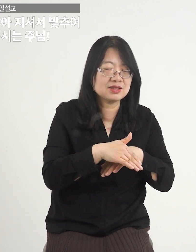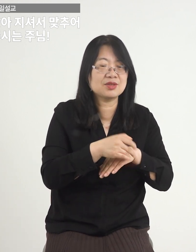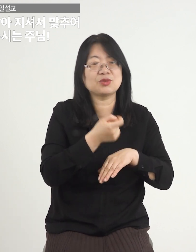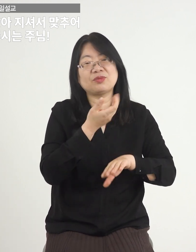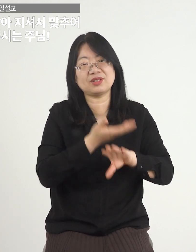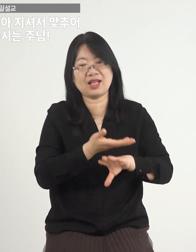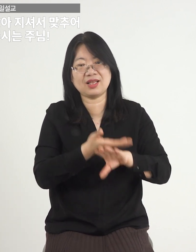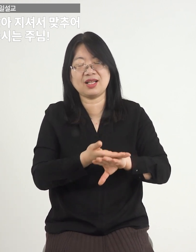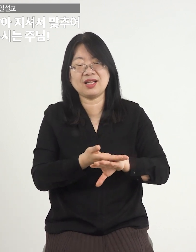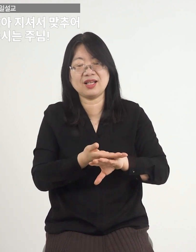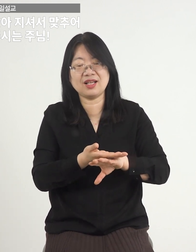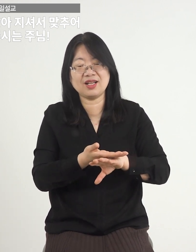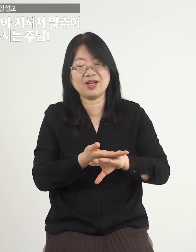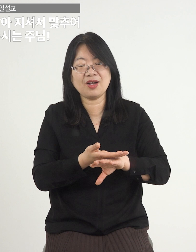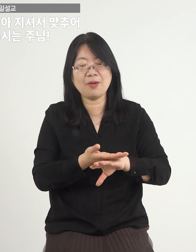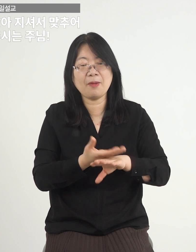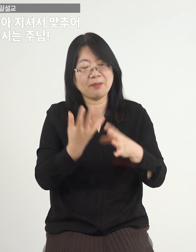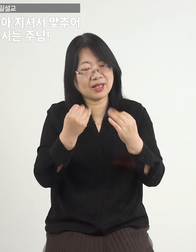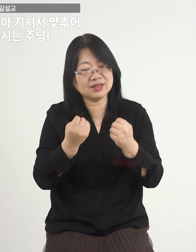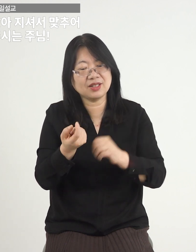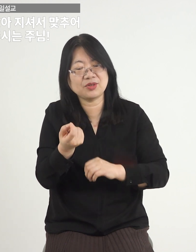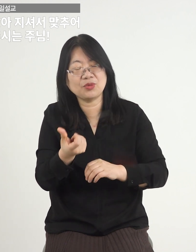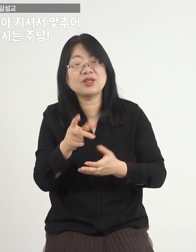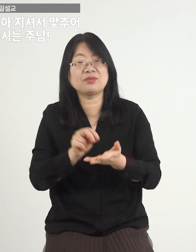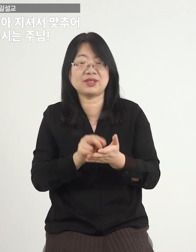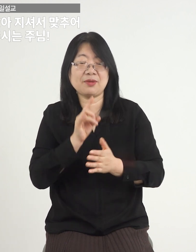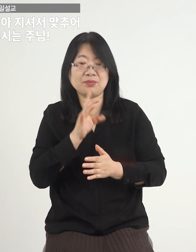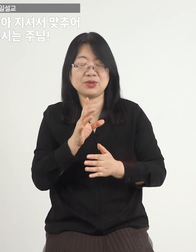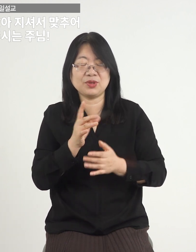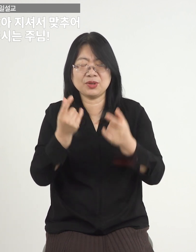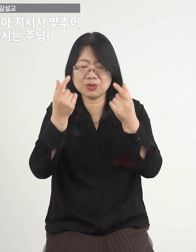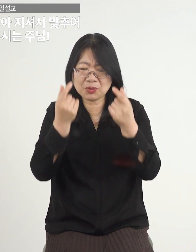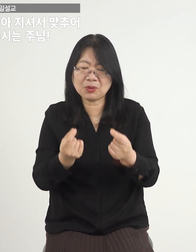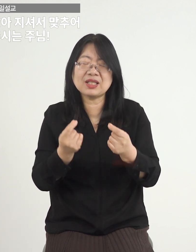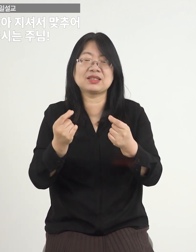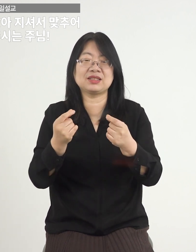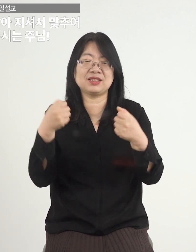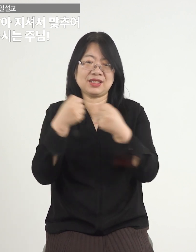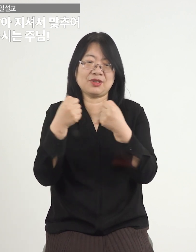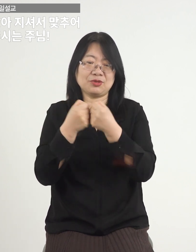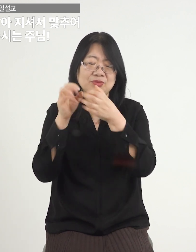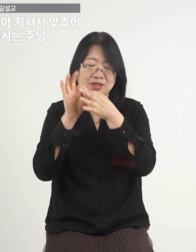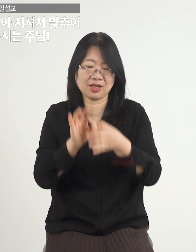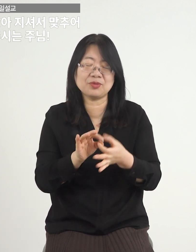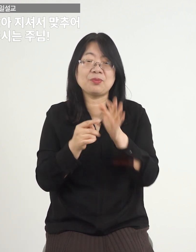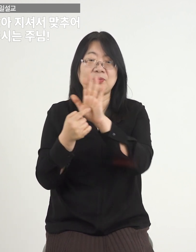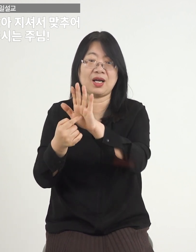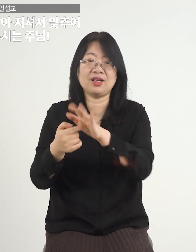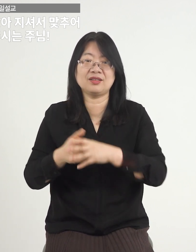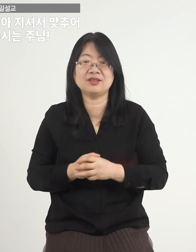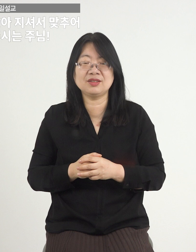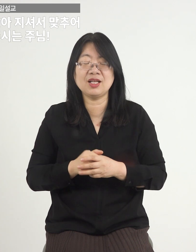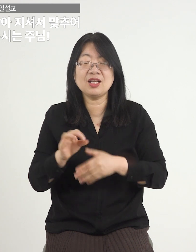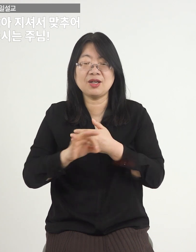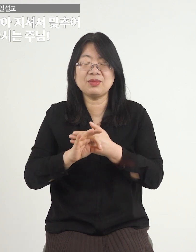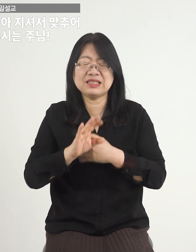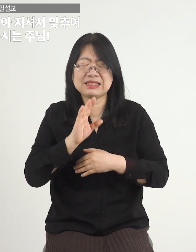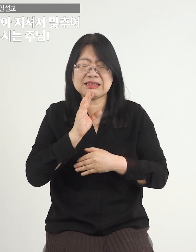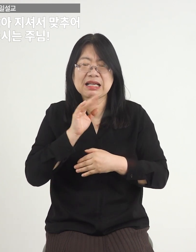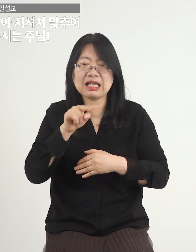본질입니다. 그럼 여기에 진짜 본질이 뭐예요? 인간의